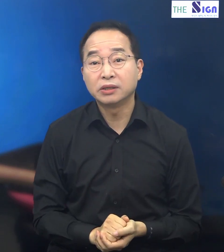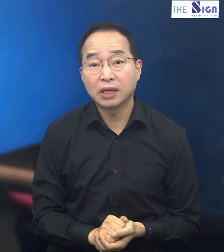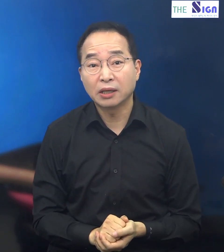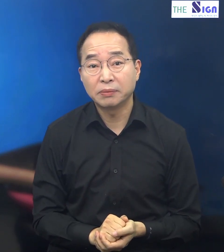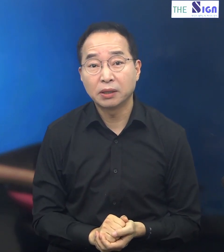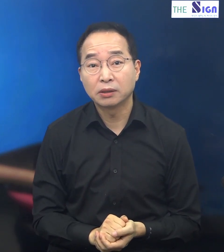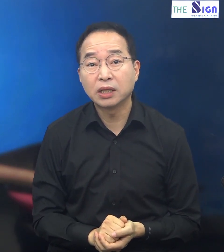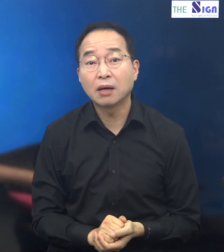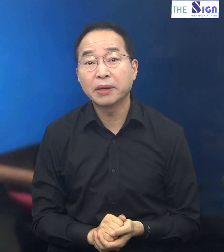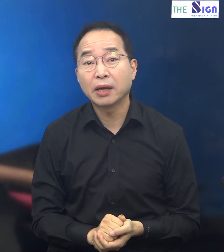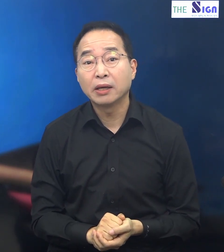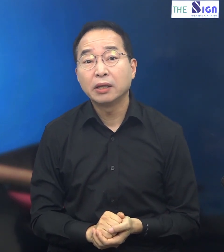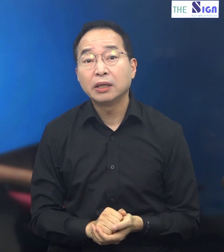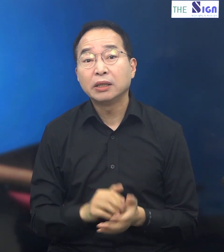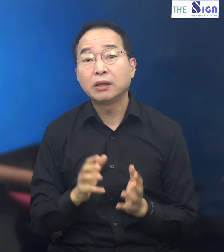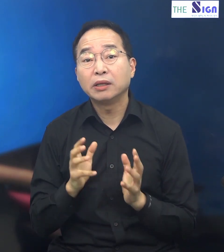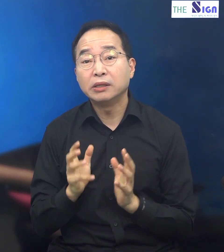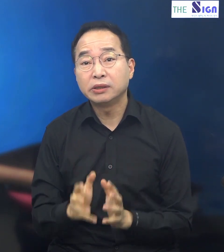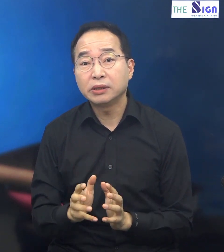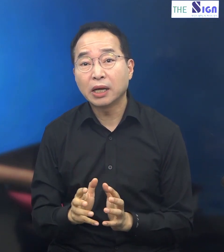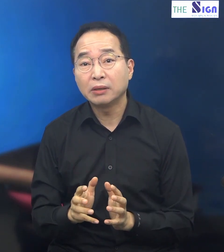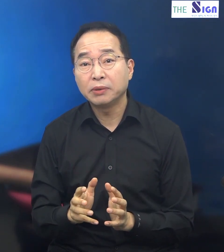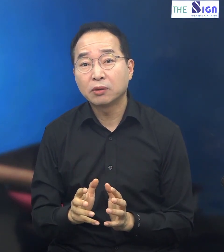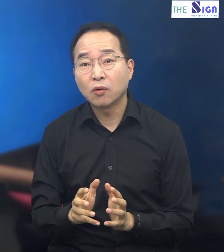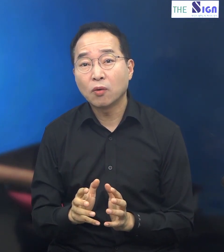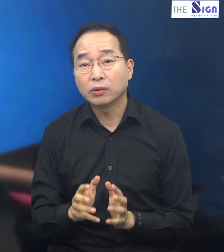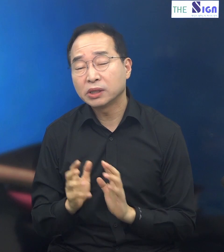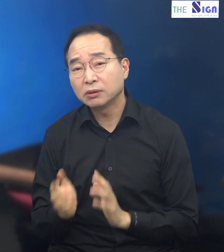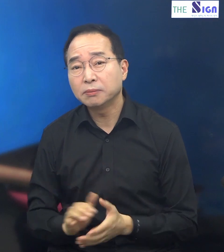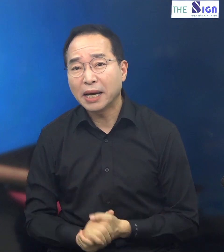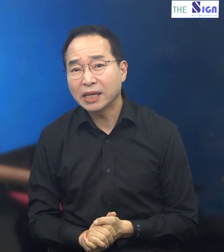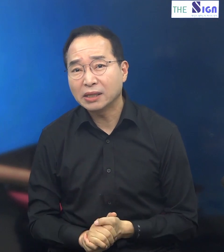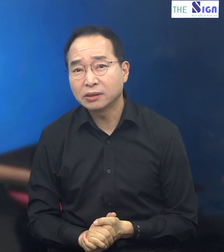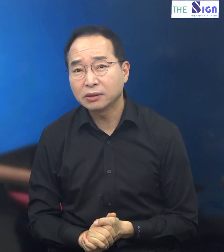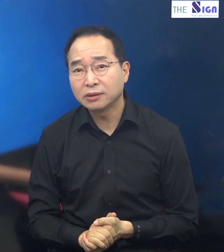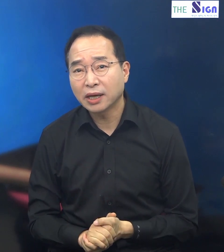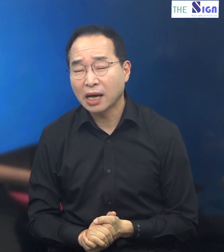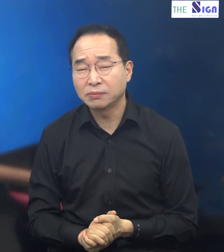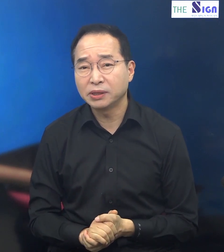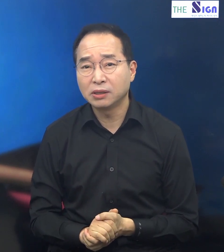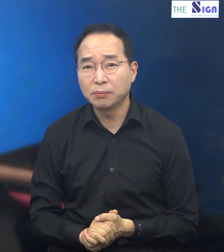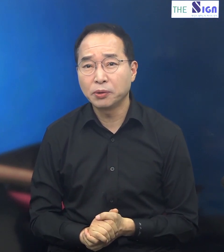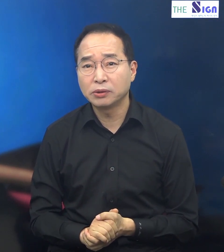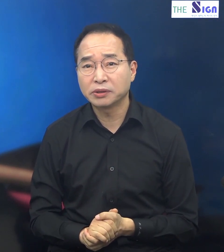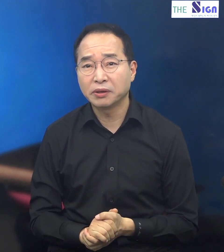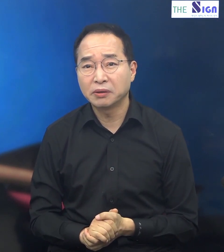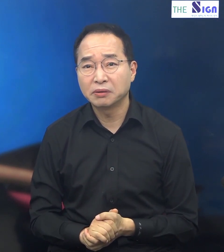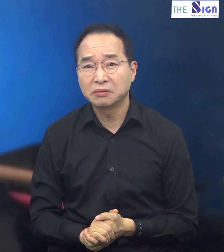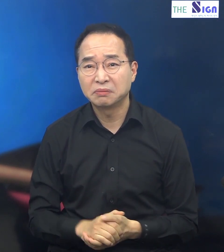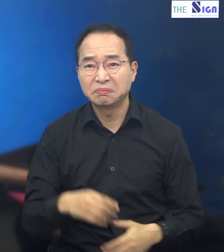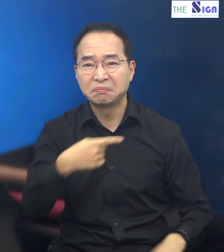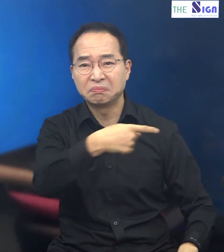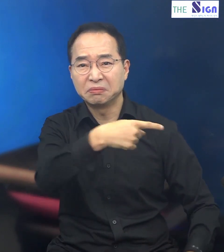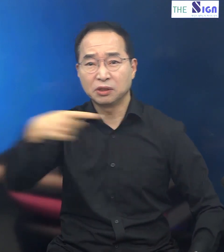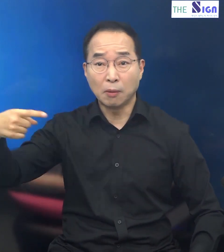1등이라는 의미. 그 다음에 이런 1등이라는 의미 있고 지금 많이 안 쓰는데 가끔씩 이런 표현이 있어요. 옆으로